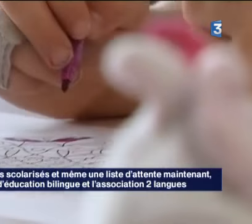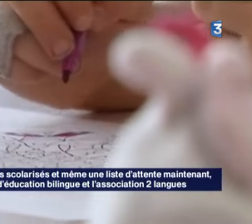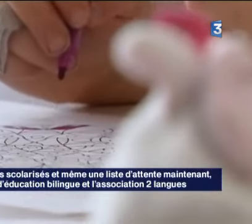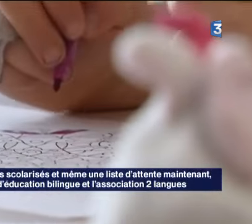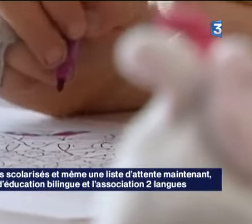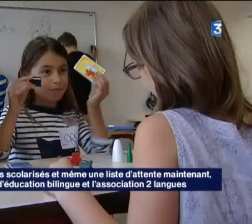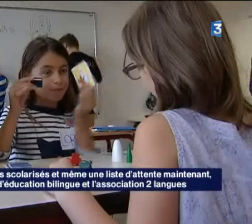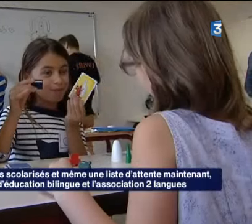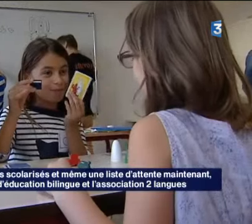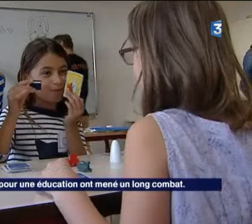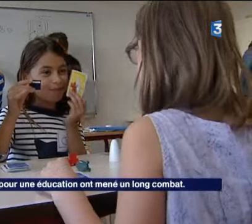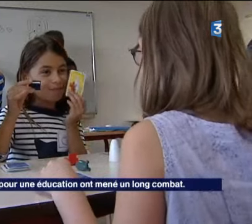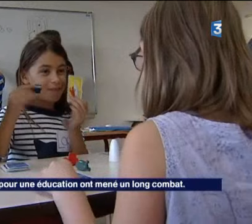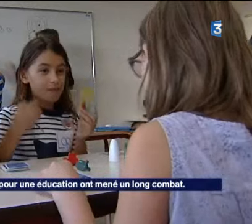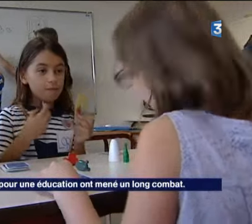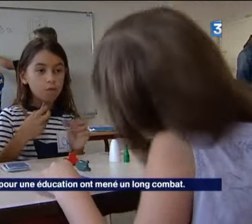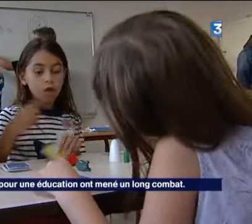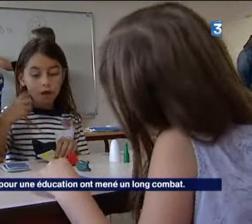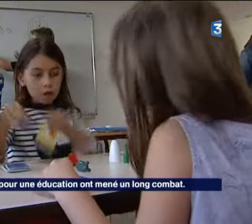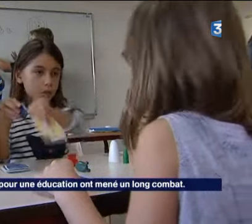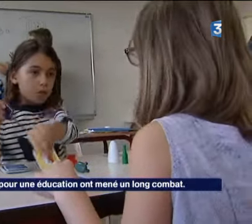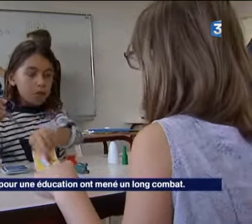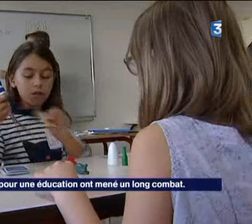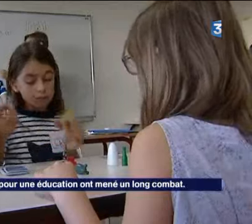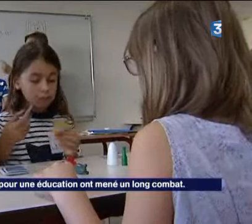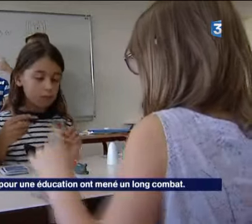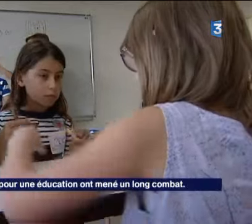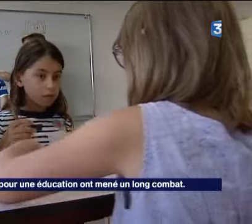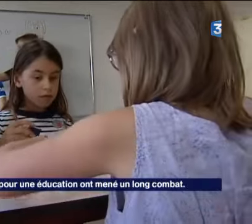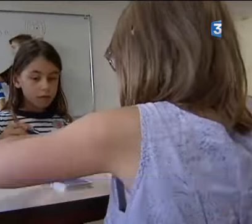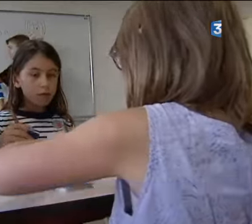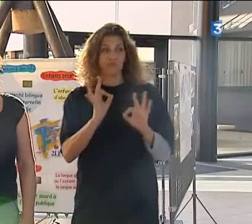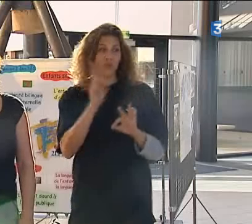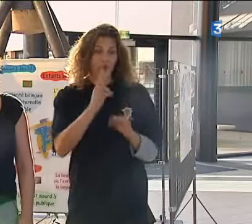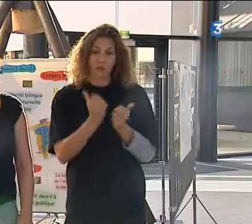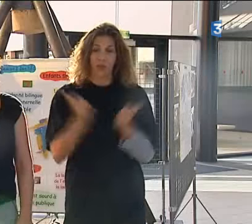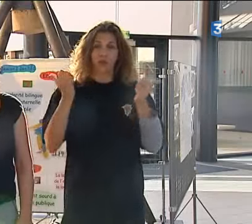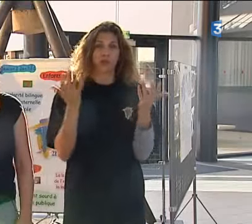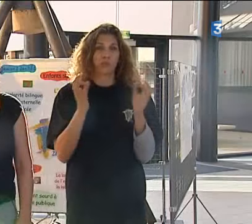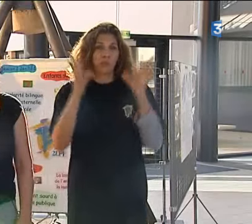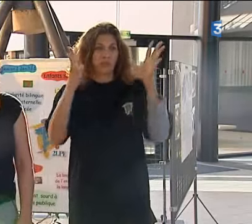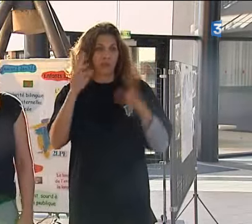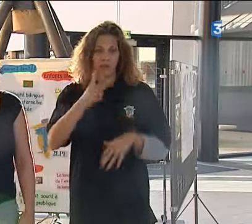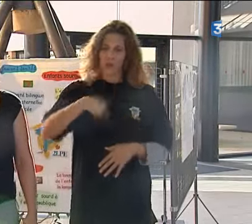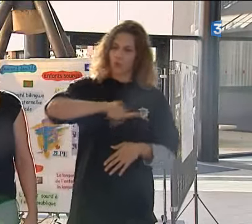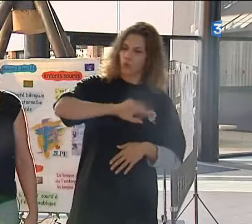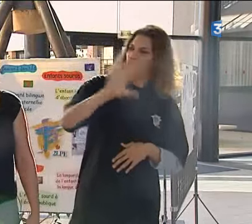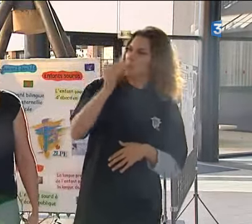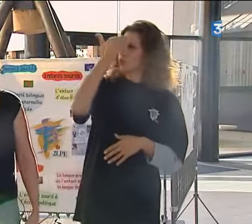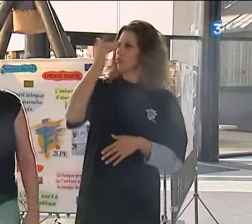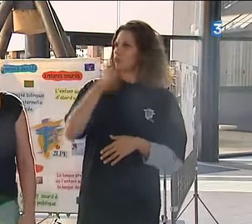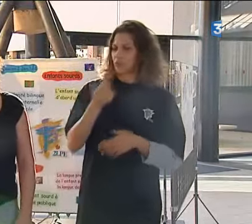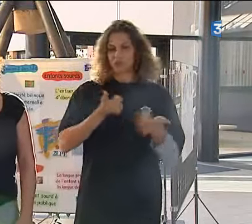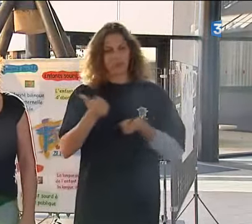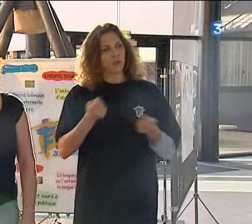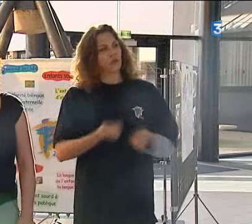service d'éducation bilingue et l'association Deux Langues pour une éducation ont mené un long combat. C'est une reconnaissance importante pour